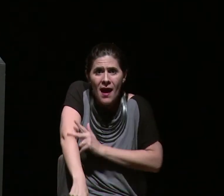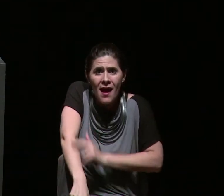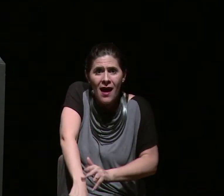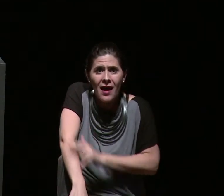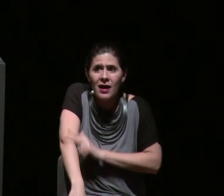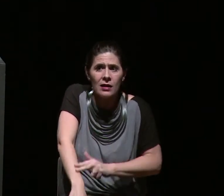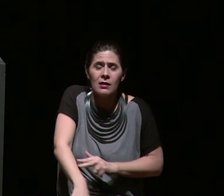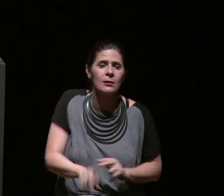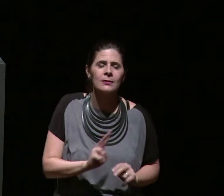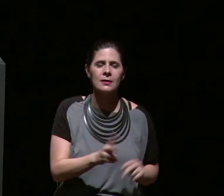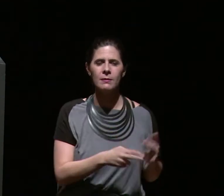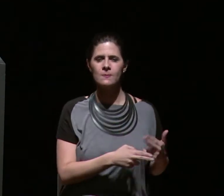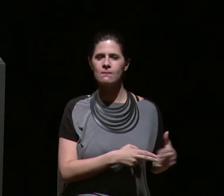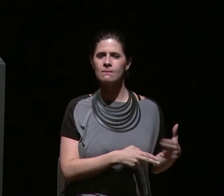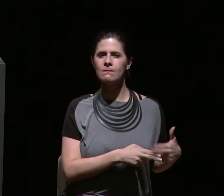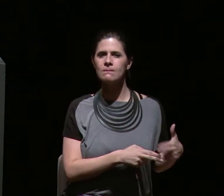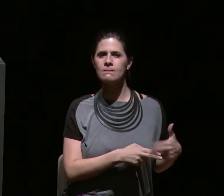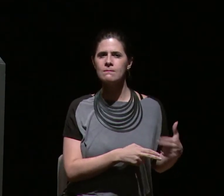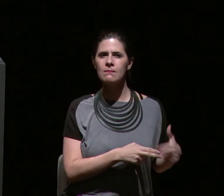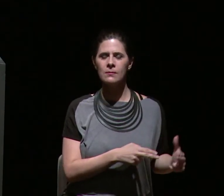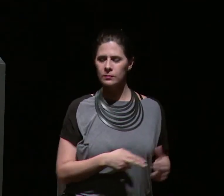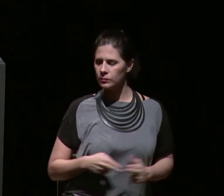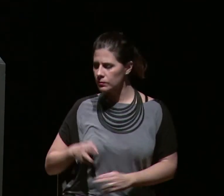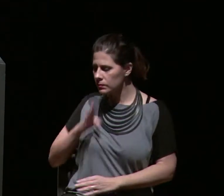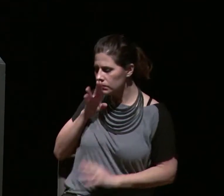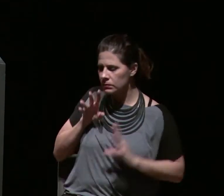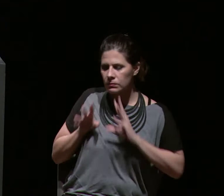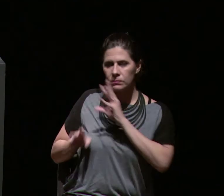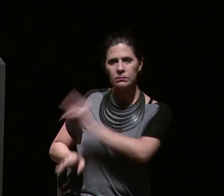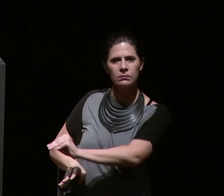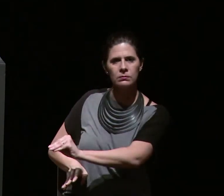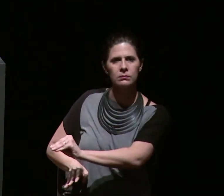de silenciamento e mesmo apagamento.